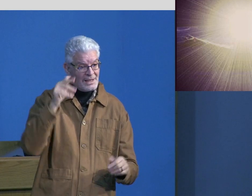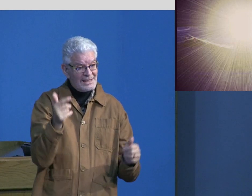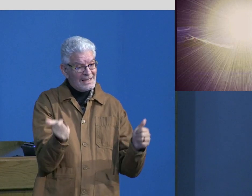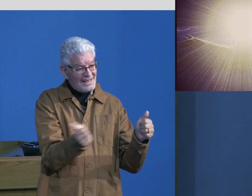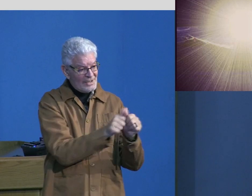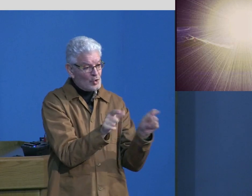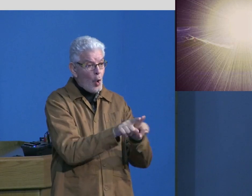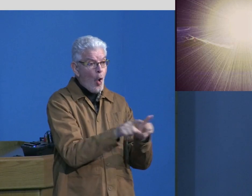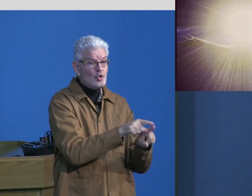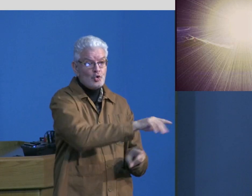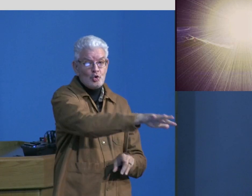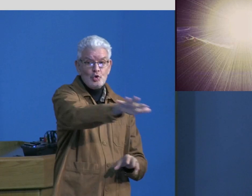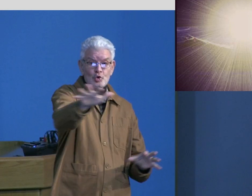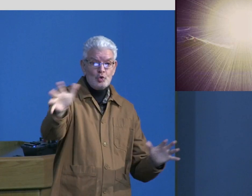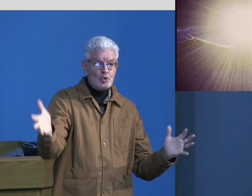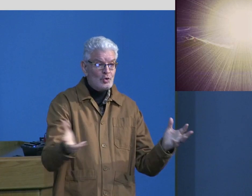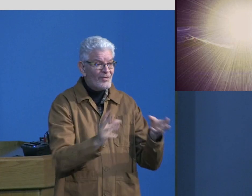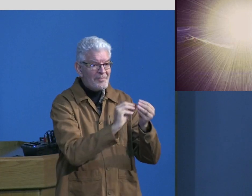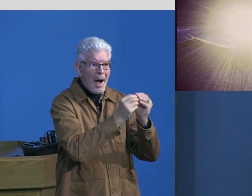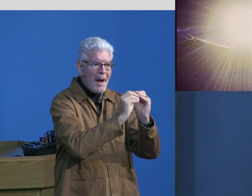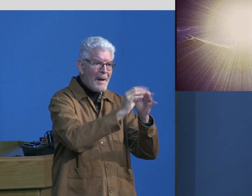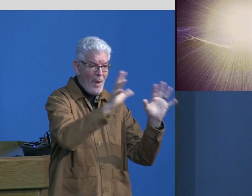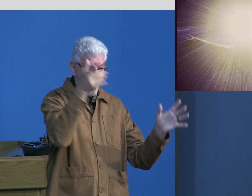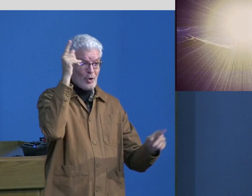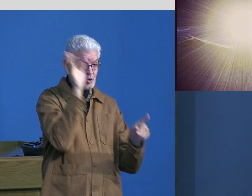Maar God is